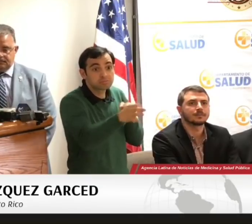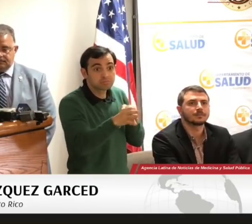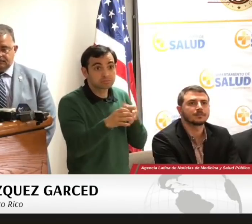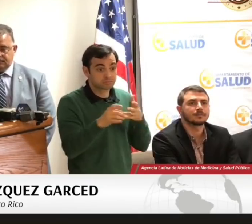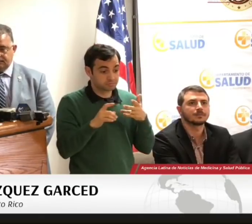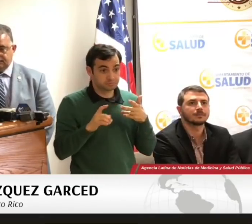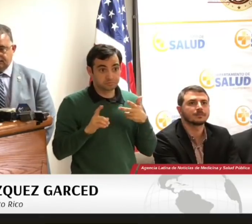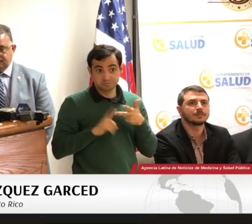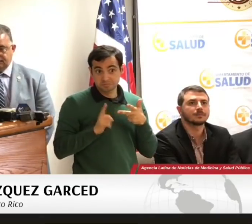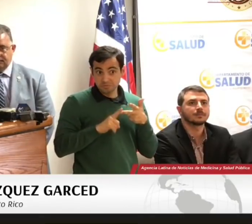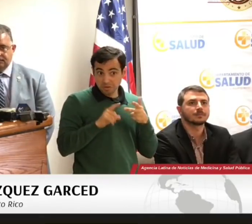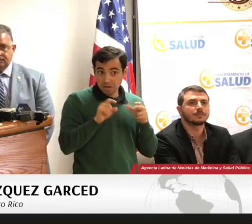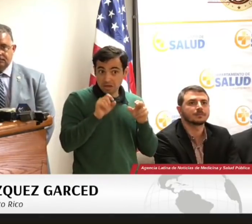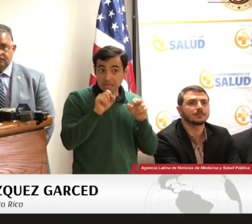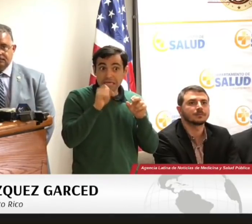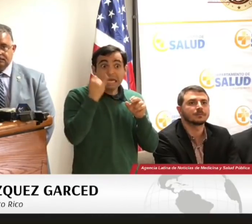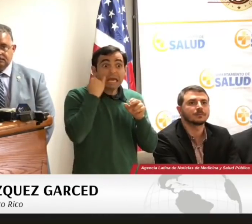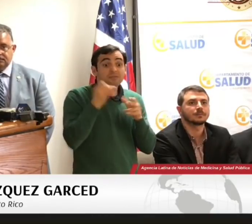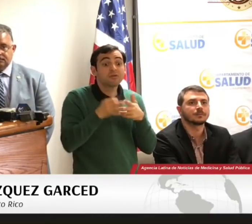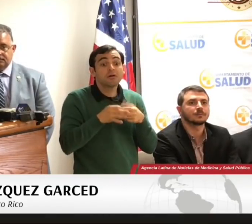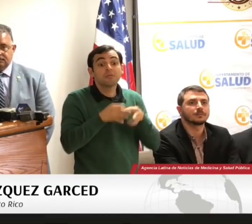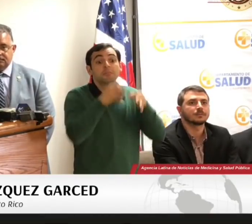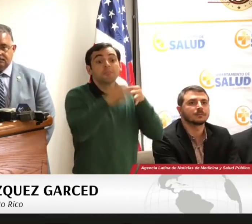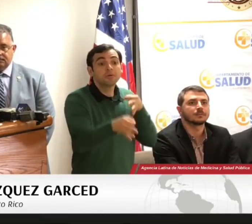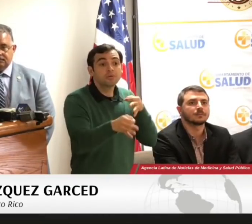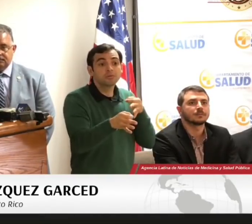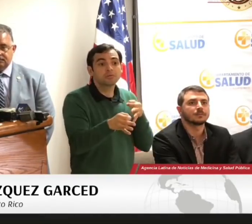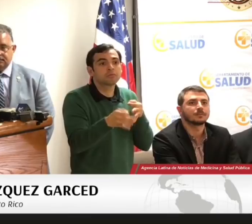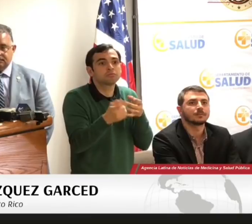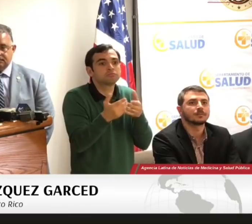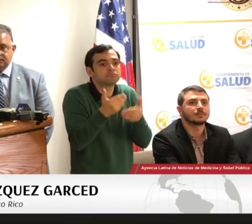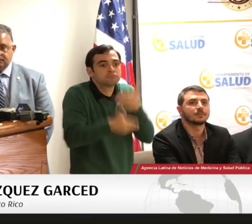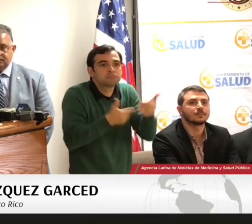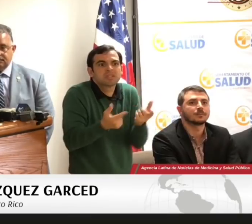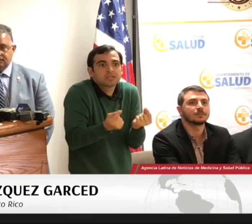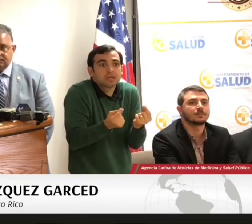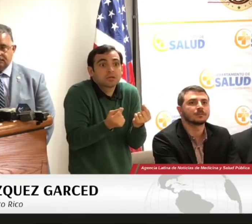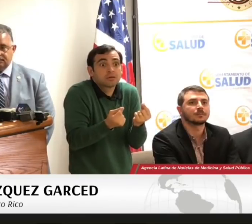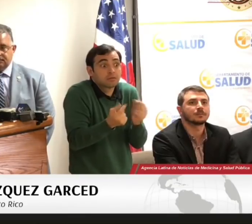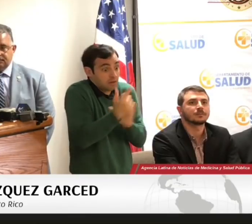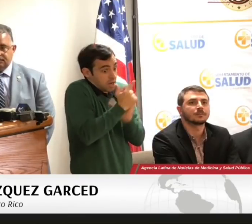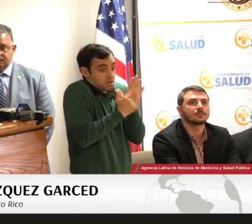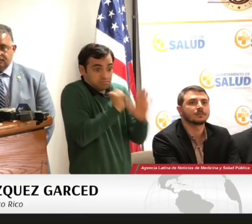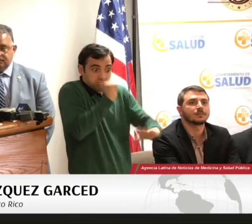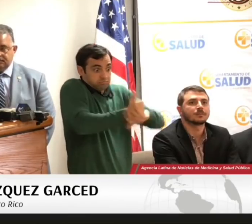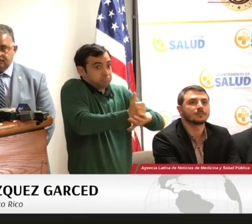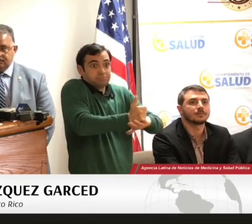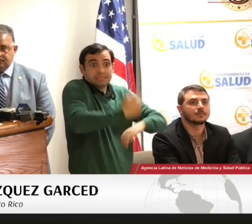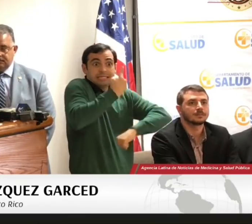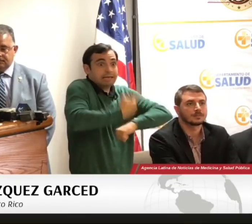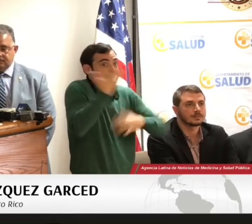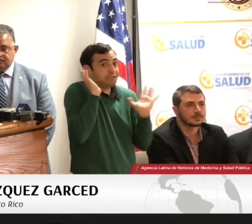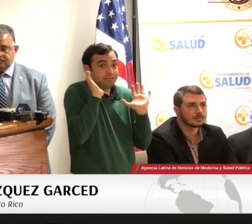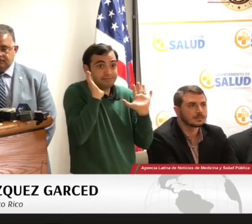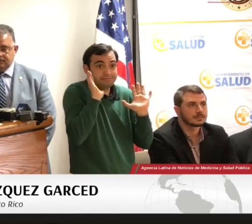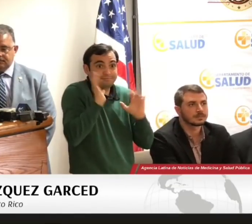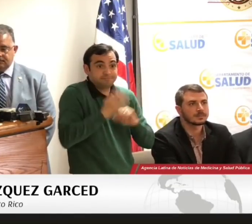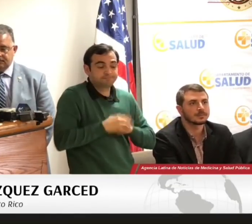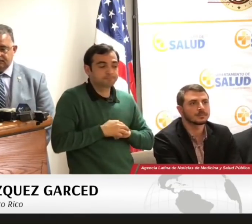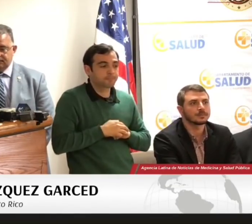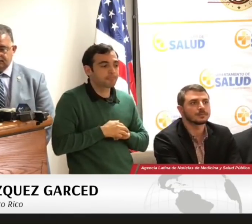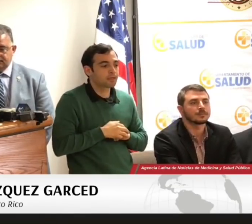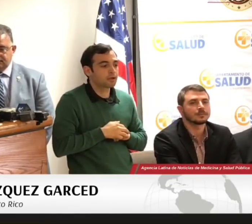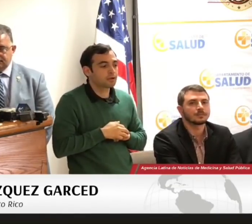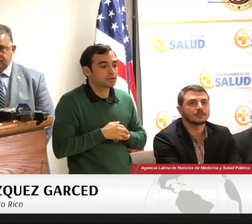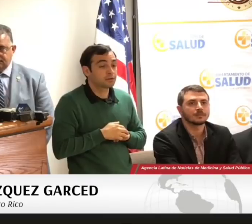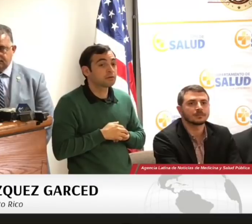la hubiese, ¿cuál es el protocolo a seguir? Porque como le digo, la fecha está establecida por ley. Sí, hasta este momento se va a cumplir con